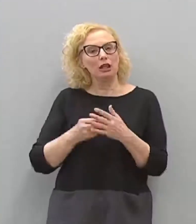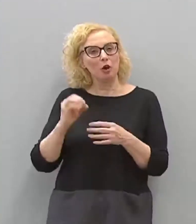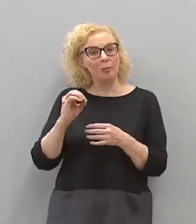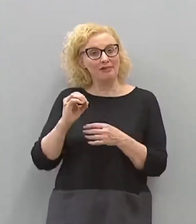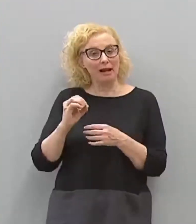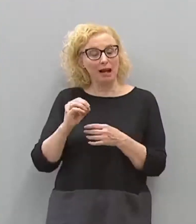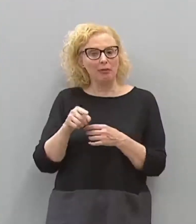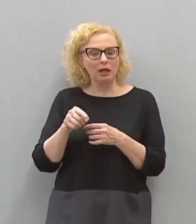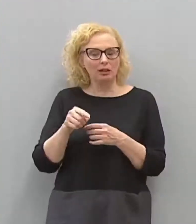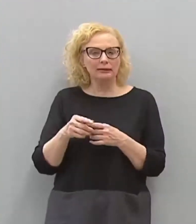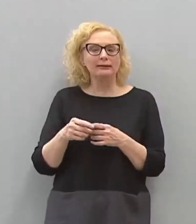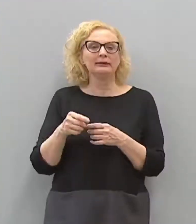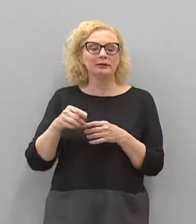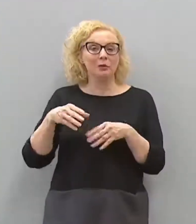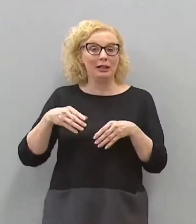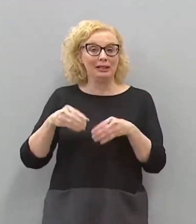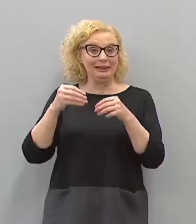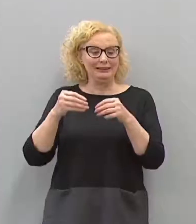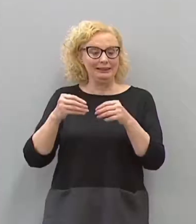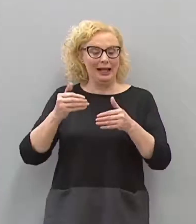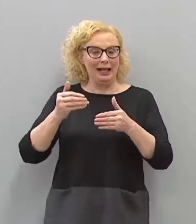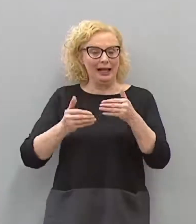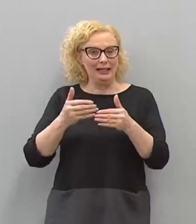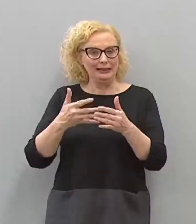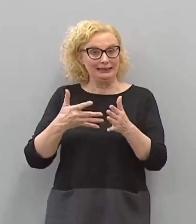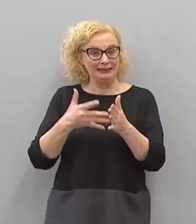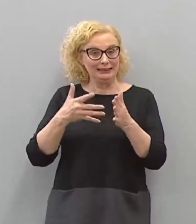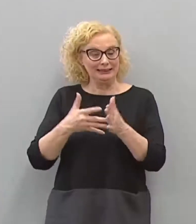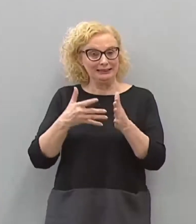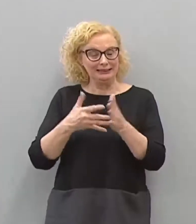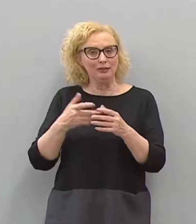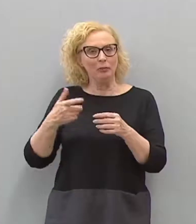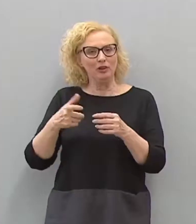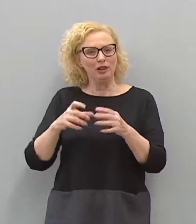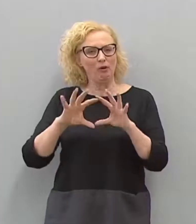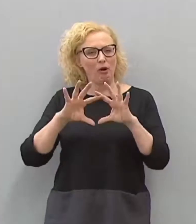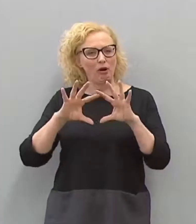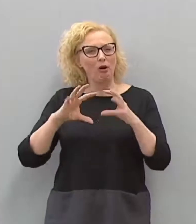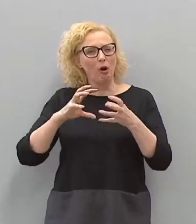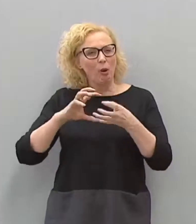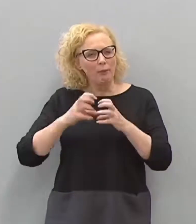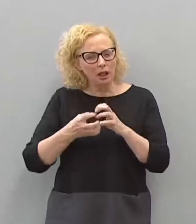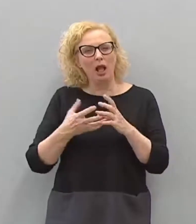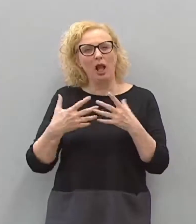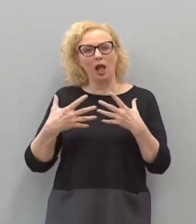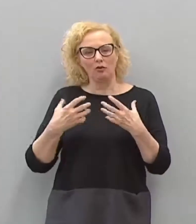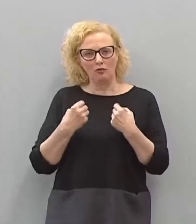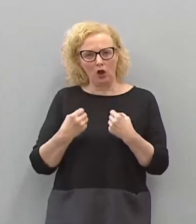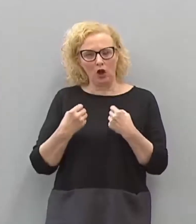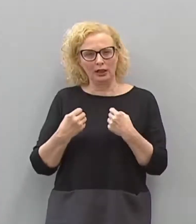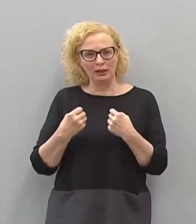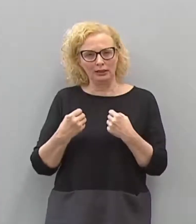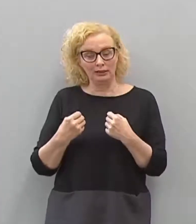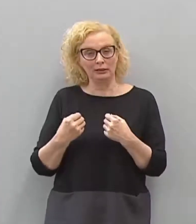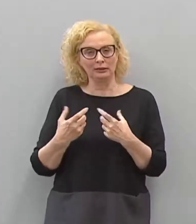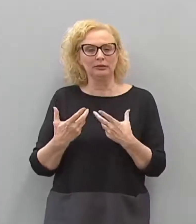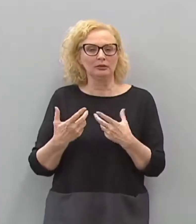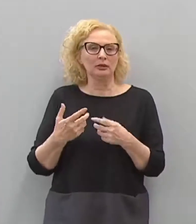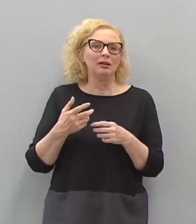inizialmente diciamo ha stentato a decollare anche perché un progetto complessivo a livello nazionale molto complicato ha fatto in partenariato pubblico